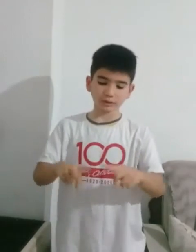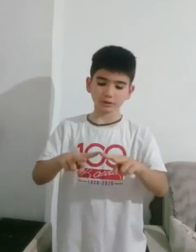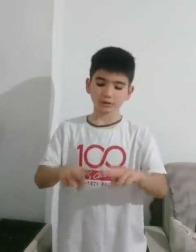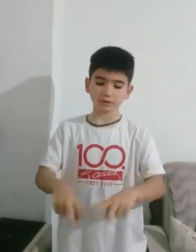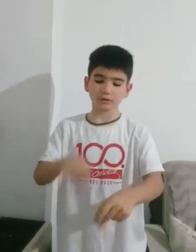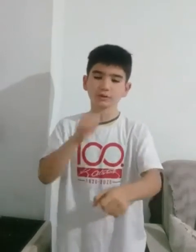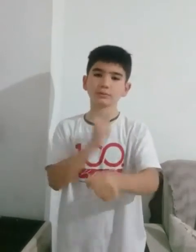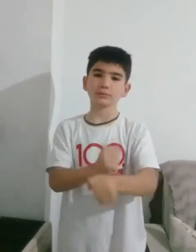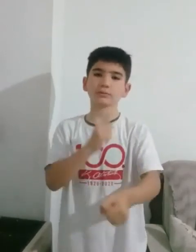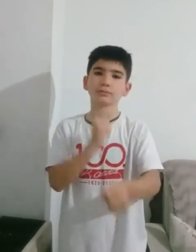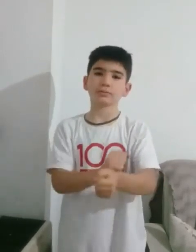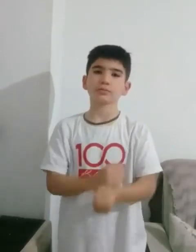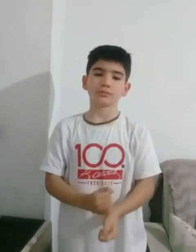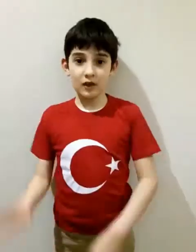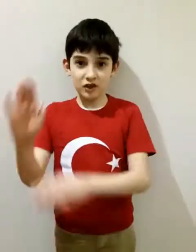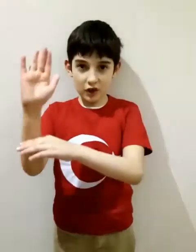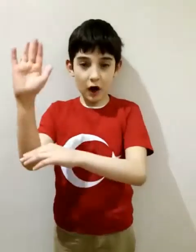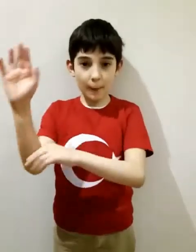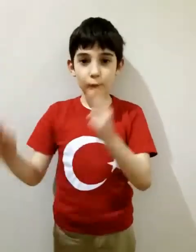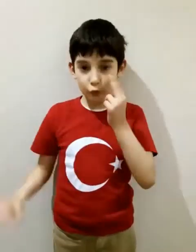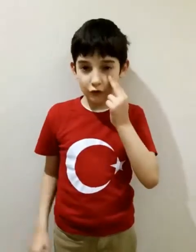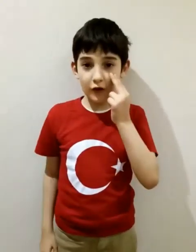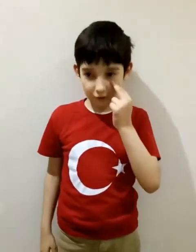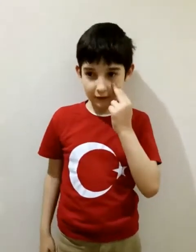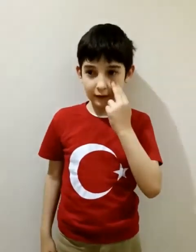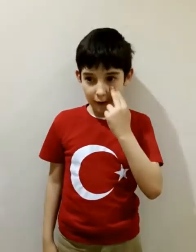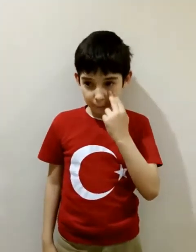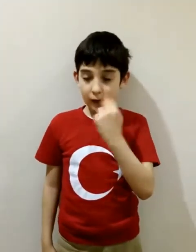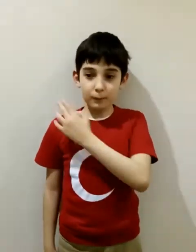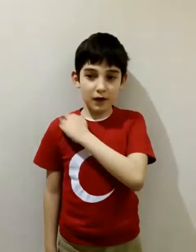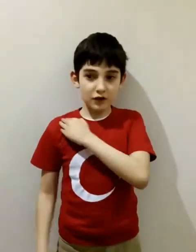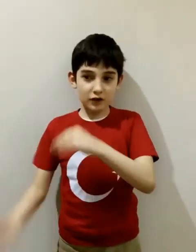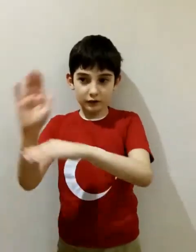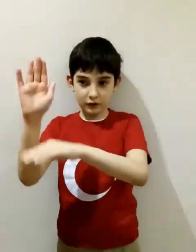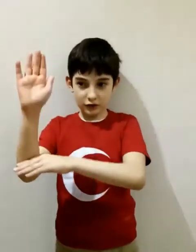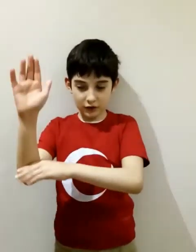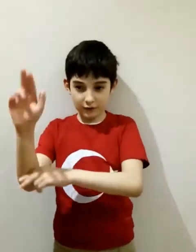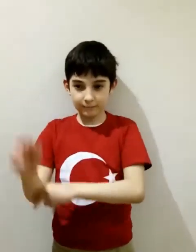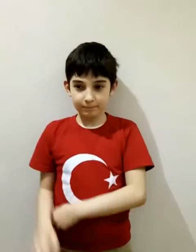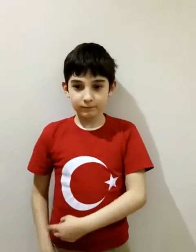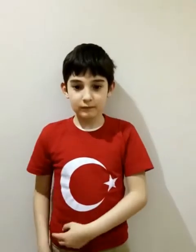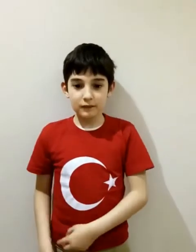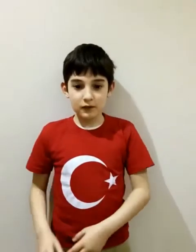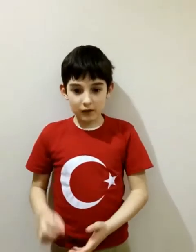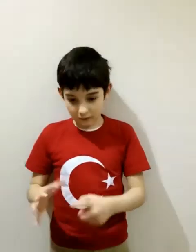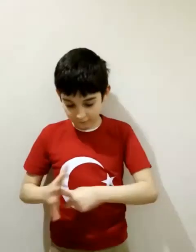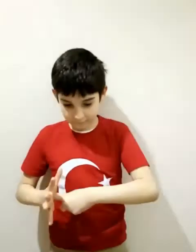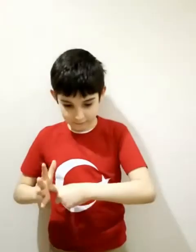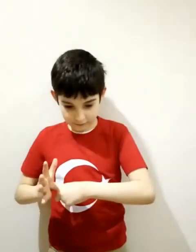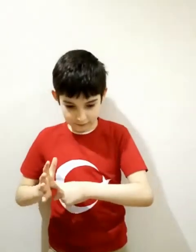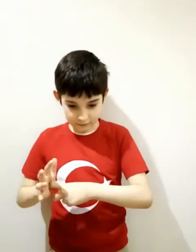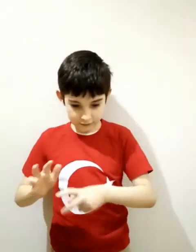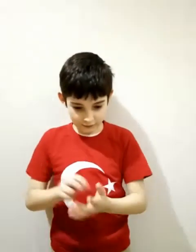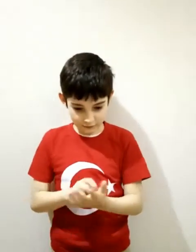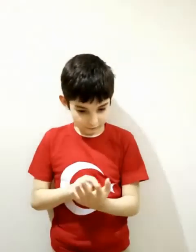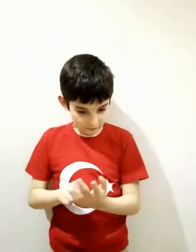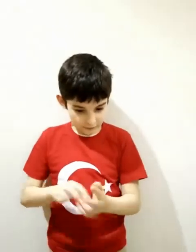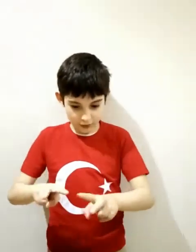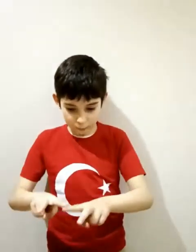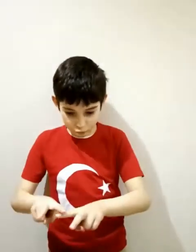mücevher taşa. Yaşa Mustafa Kemal Paşa yaşa. Adın yazılacak mücevher